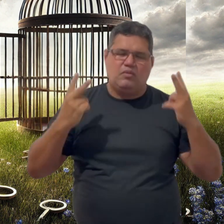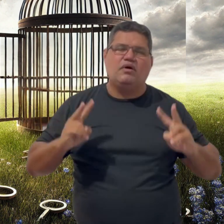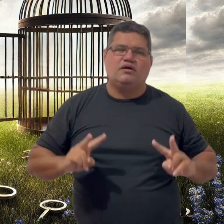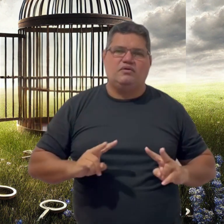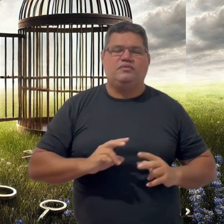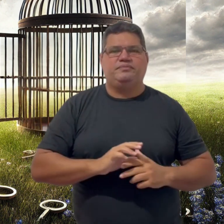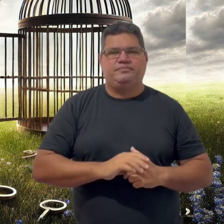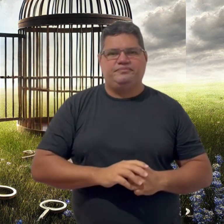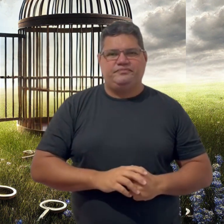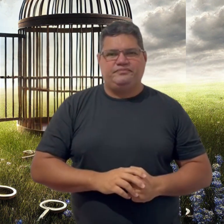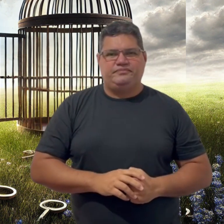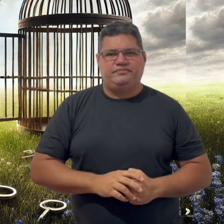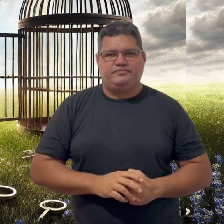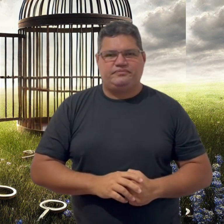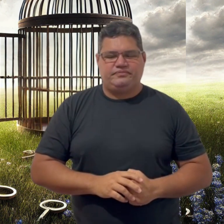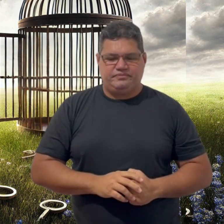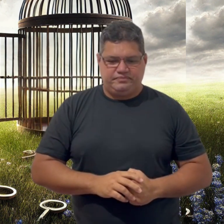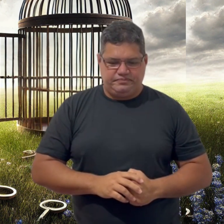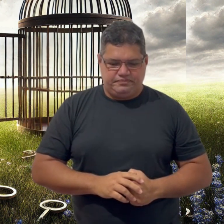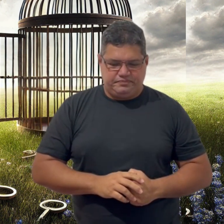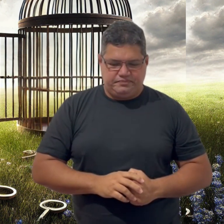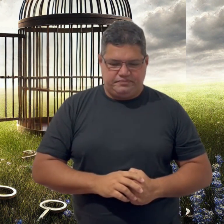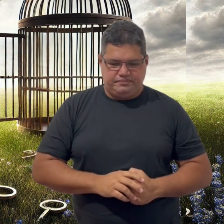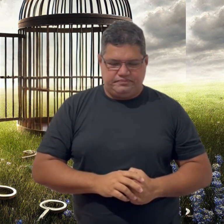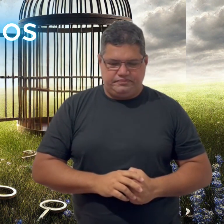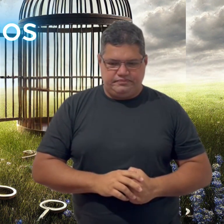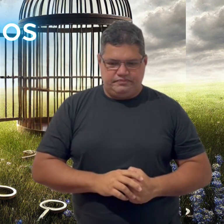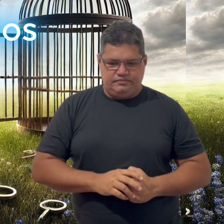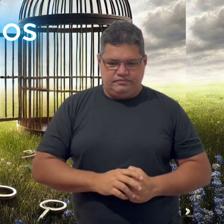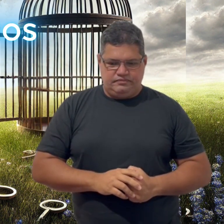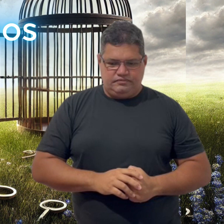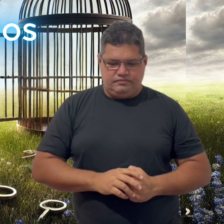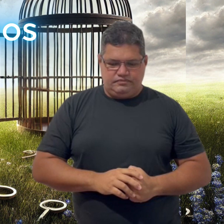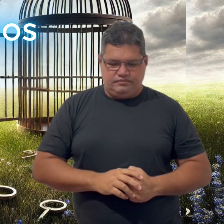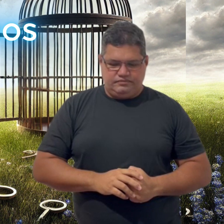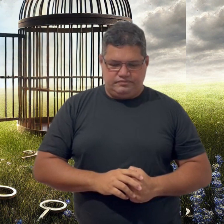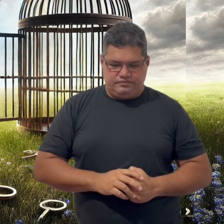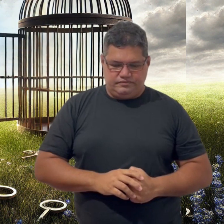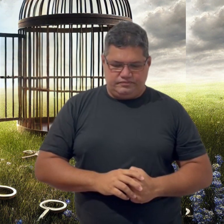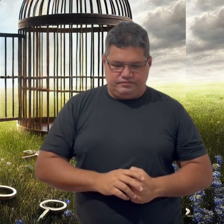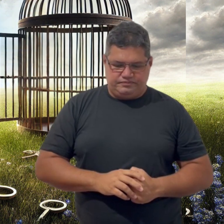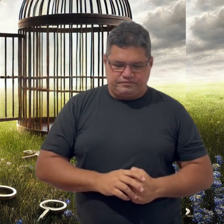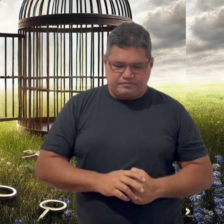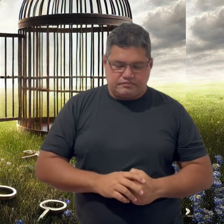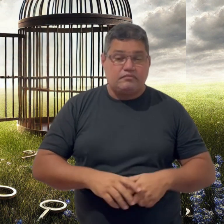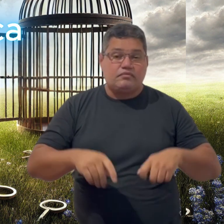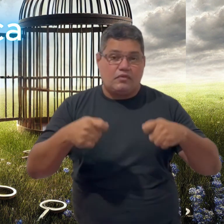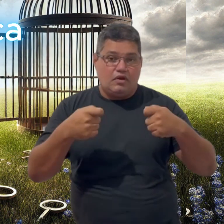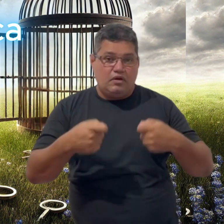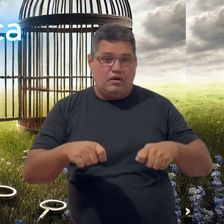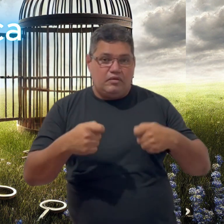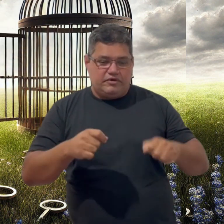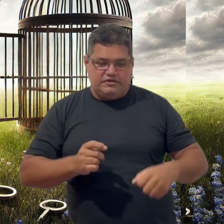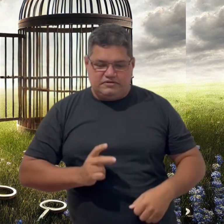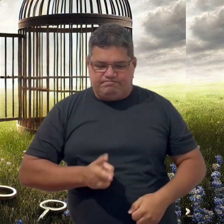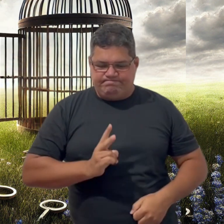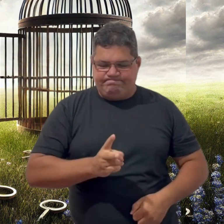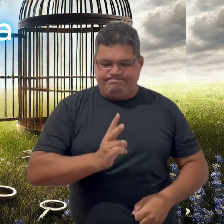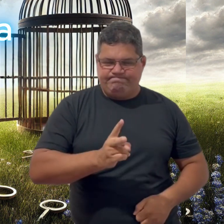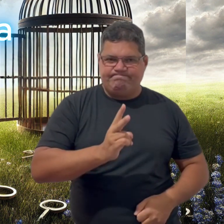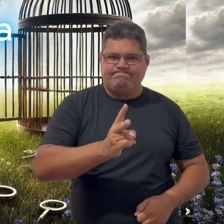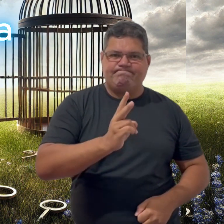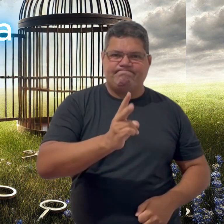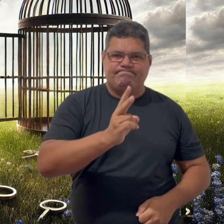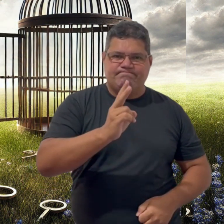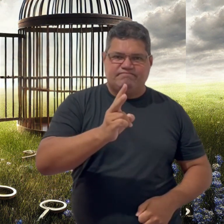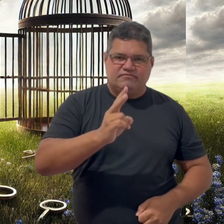dando que recorramos a Ele em busca